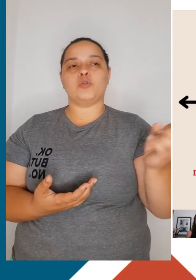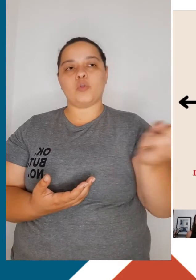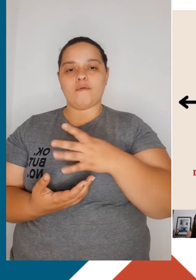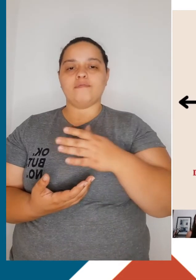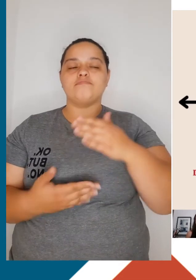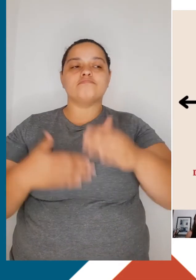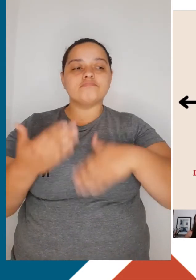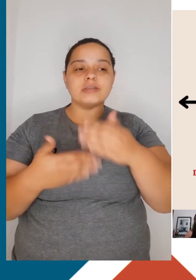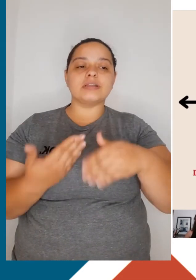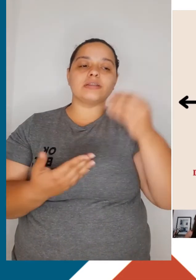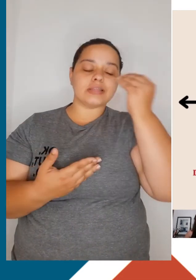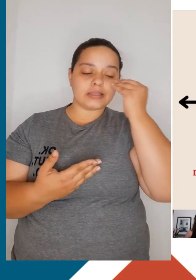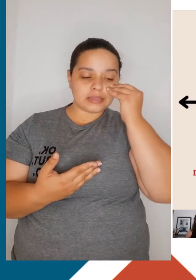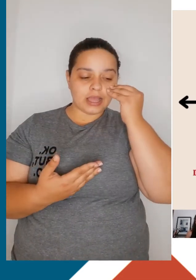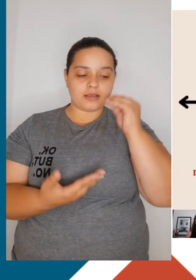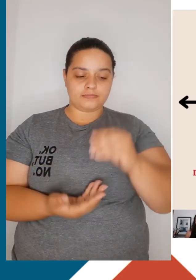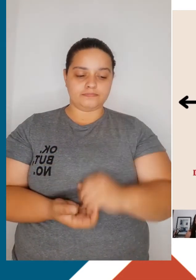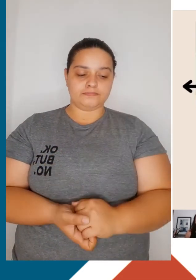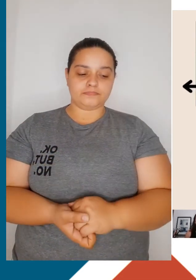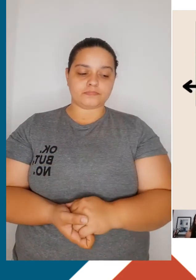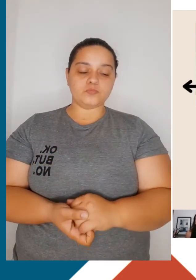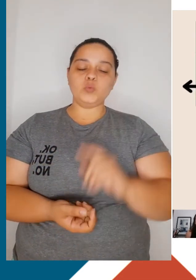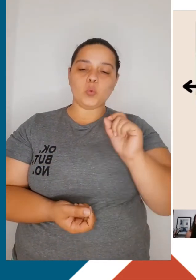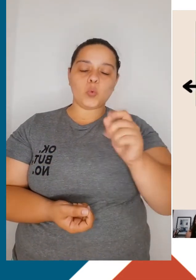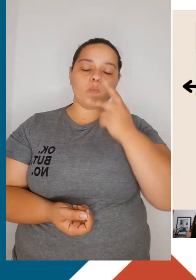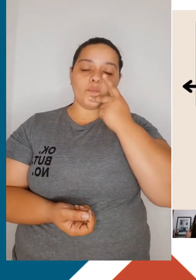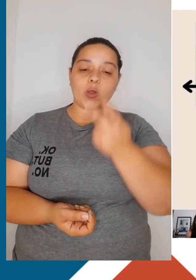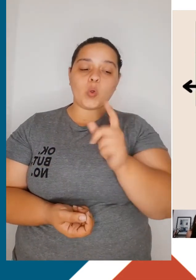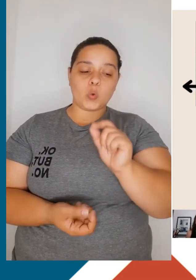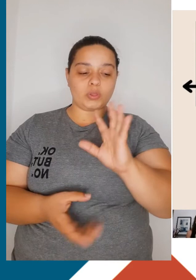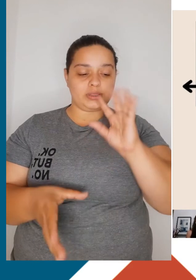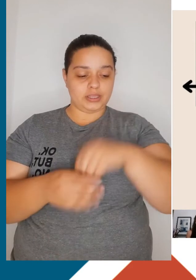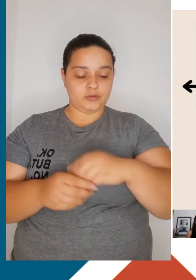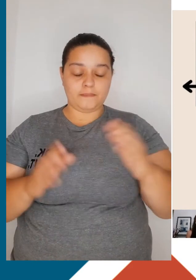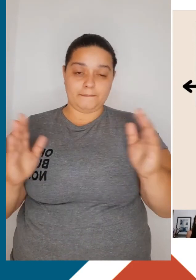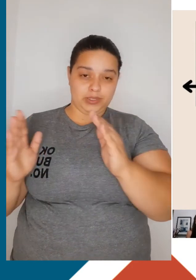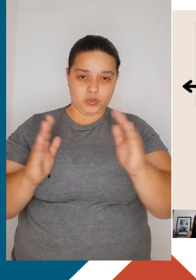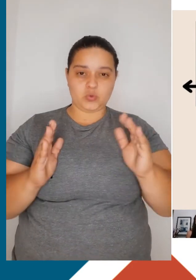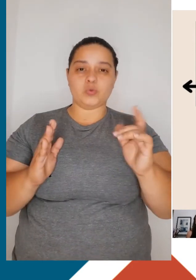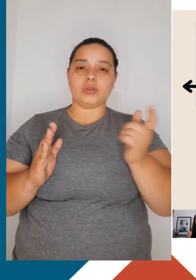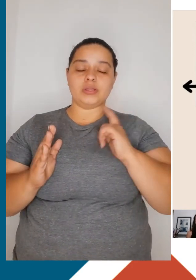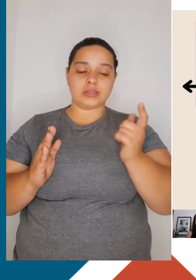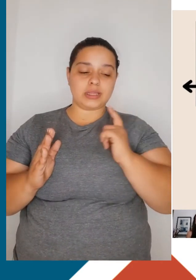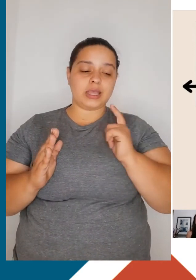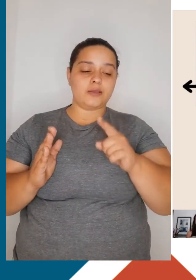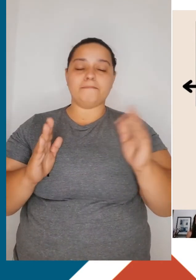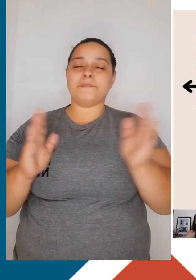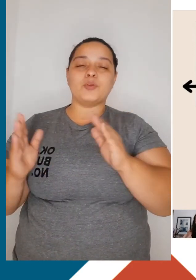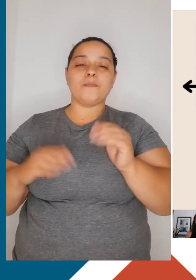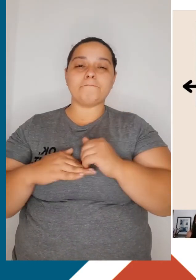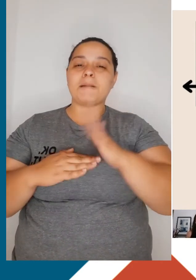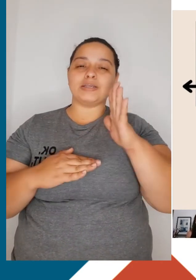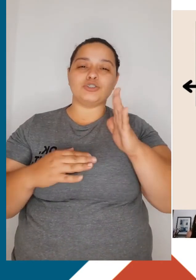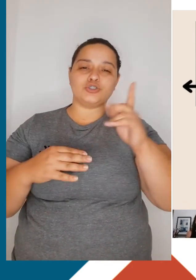fase, que é a Assembleia, a Convenção. Bom, o que se desdobra, então, é que dentro do período da Convenção a gente tem um período ainda